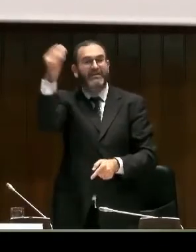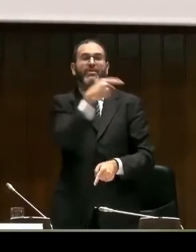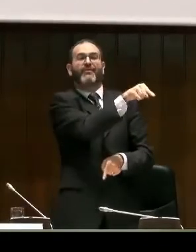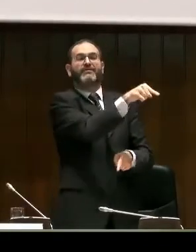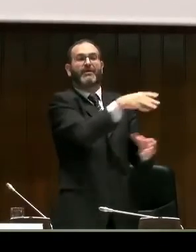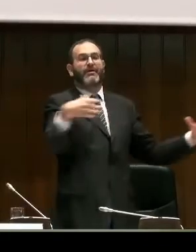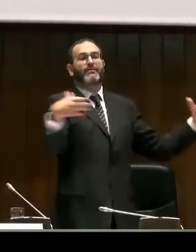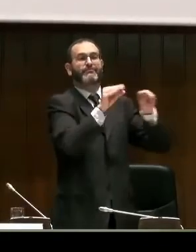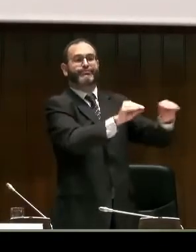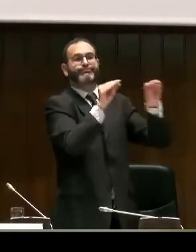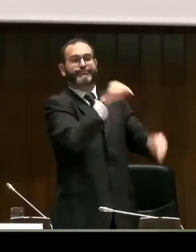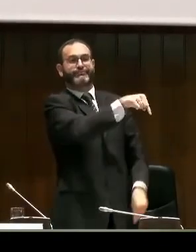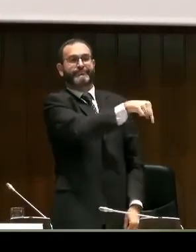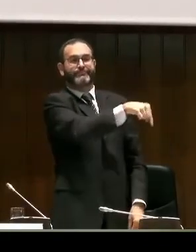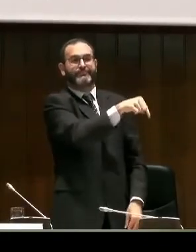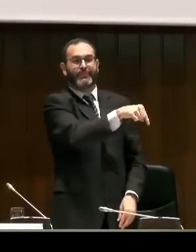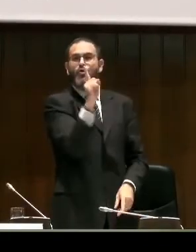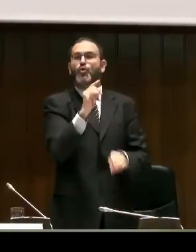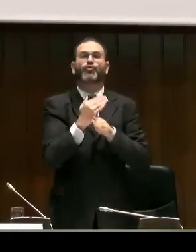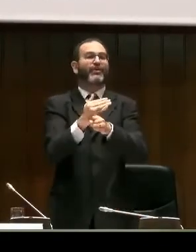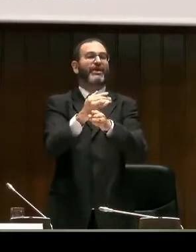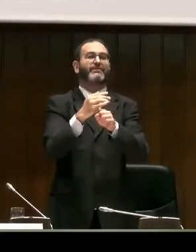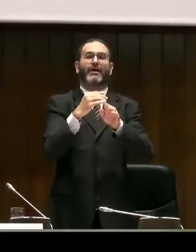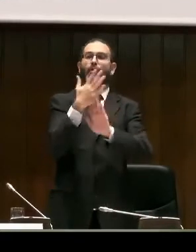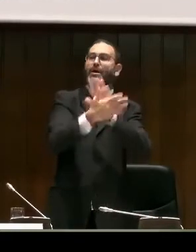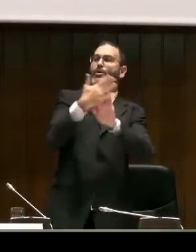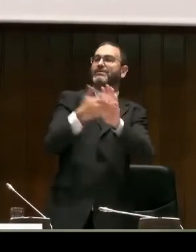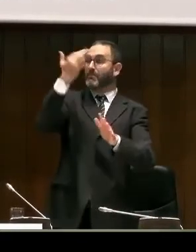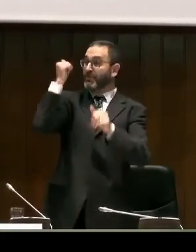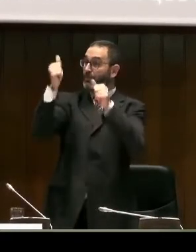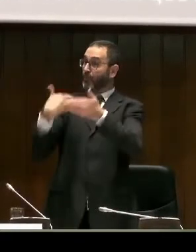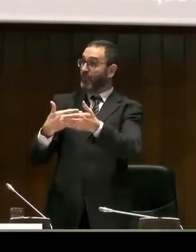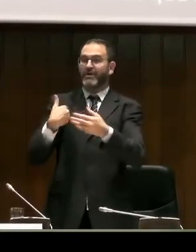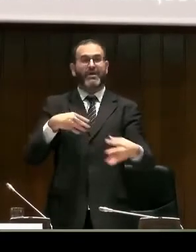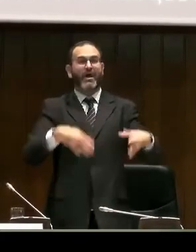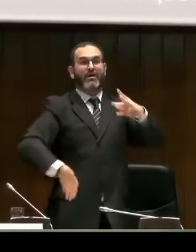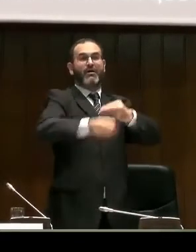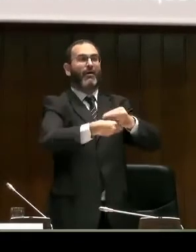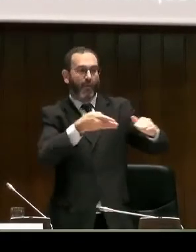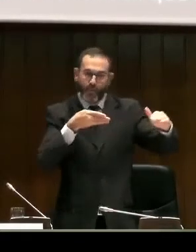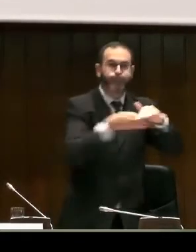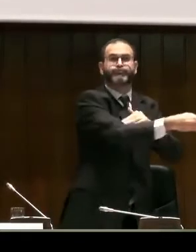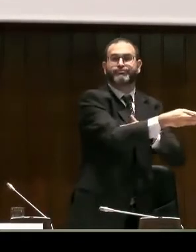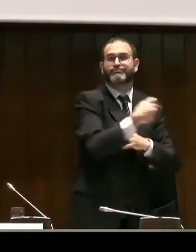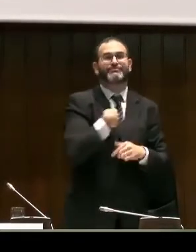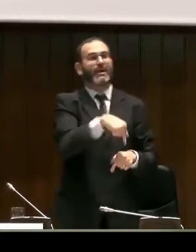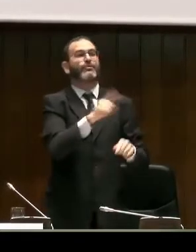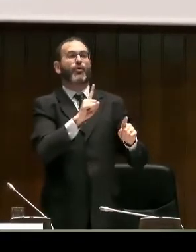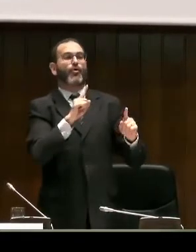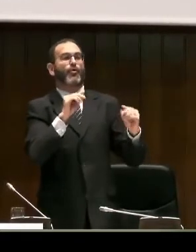porque desde que se creó el manual de la Escuela Española de Sordomudos, vemos que no es suficiente con contar con un